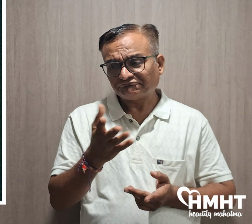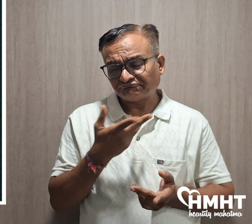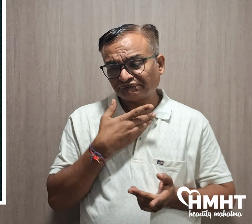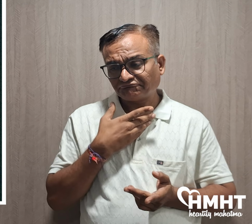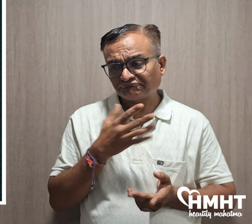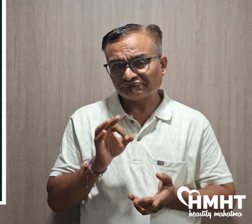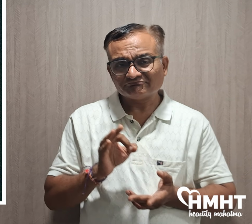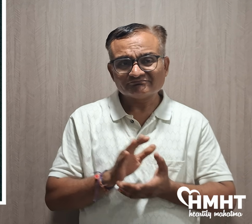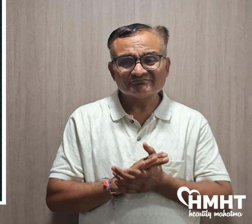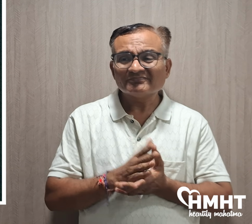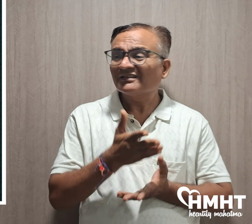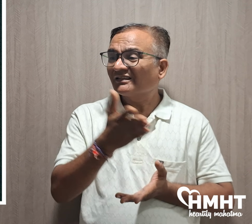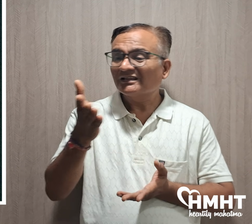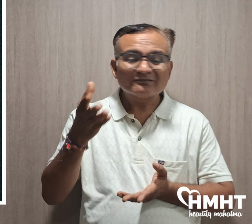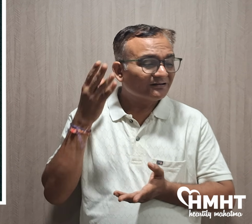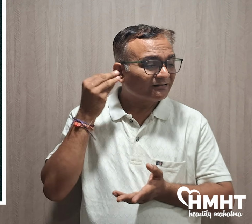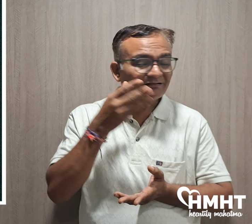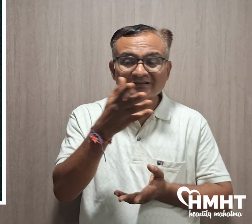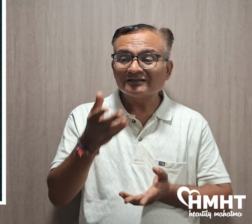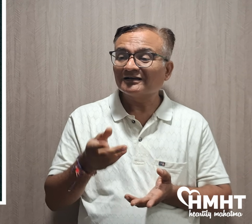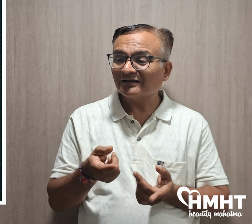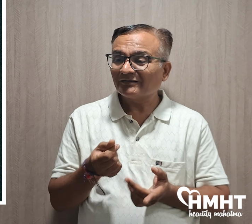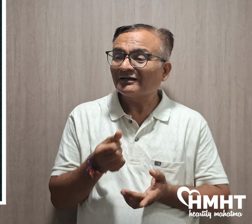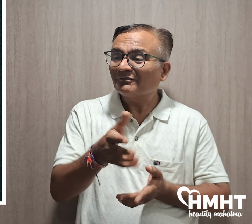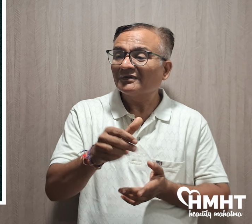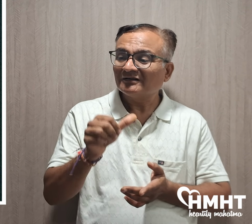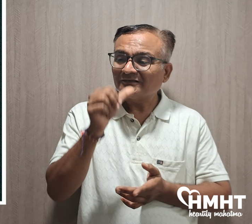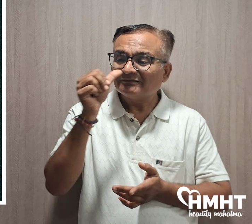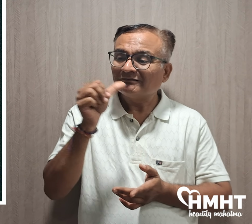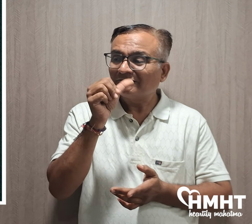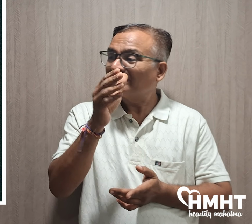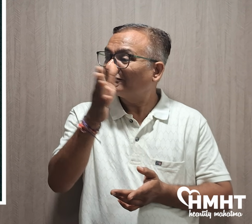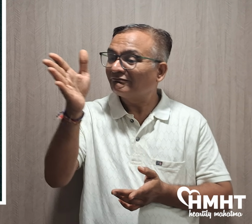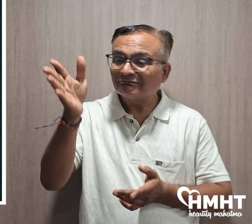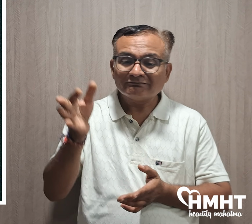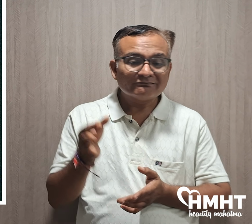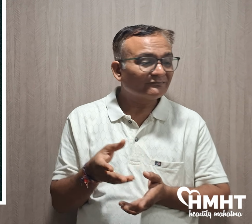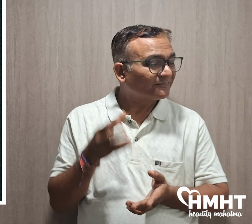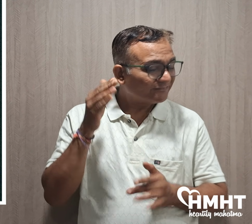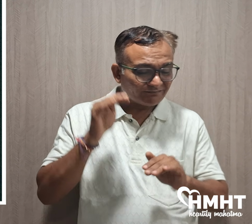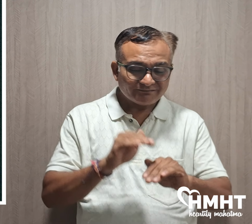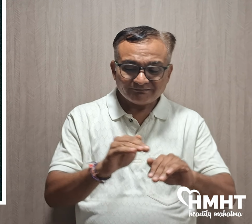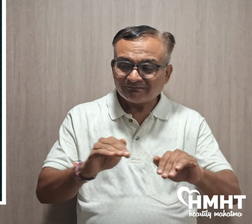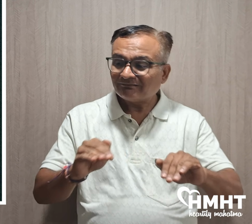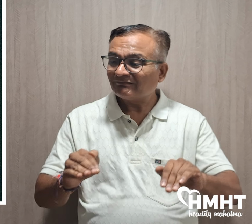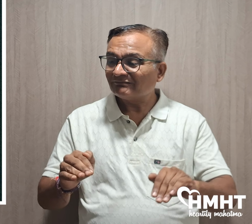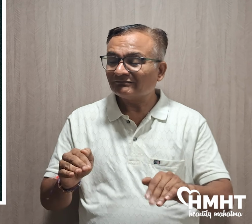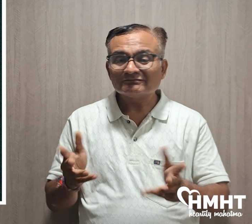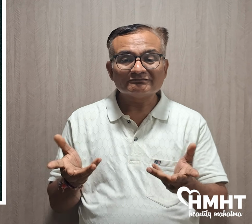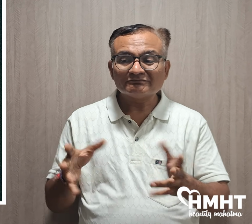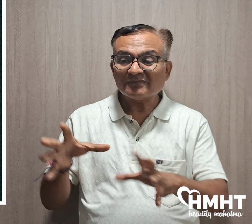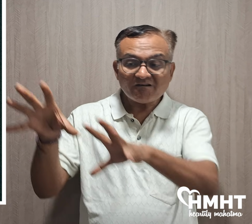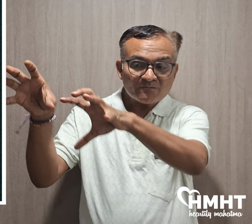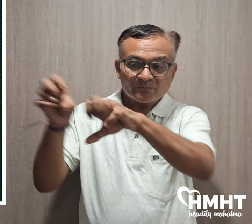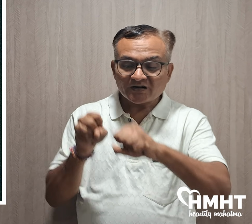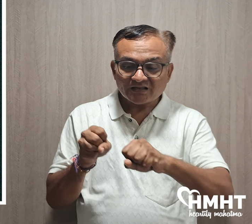તો પુણ્ય બંધાય, પણ આજકાલ બધા બેગર્સ બધા તો ગેંગ હોય છે લોકોની, એ બધા છોકરાઓને છે